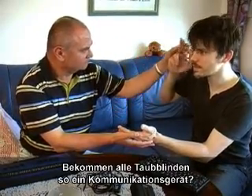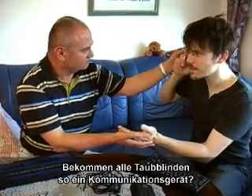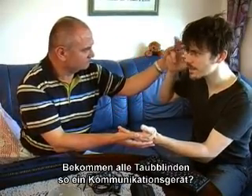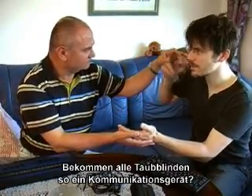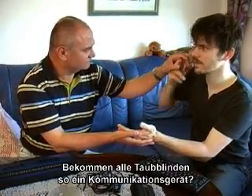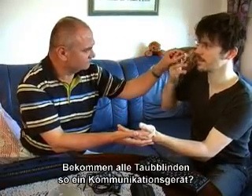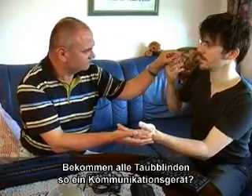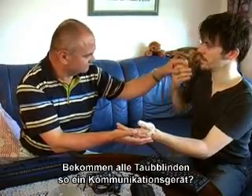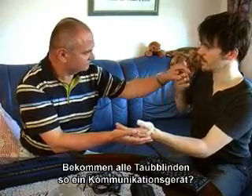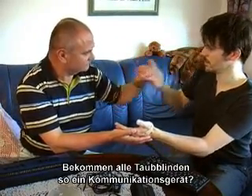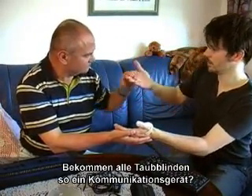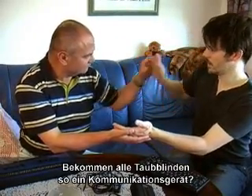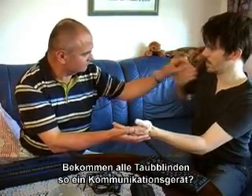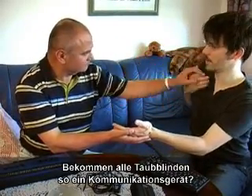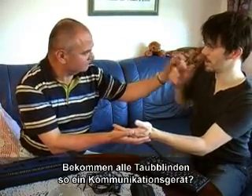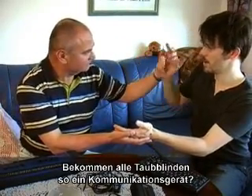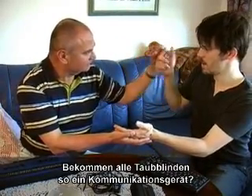Bekommen alle Taubblinden so ein Kommunikationsgerät?